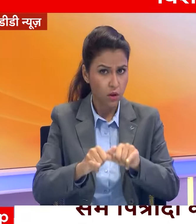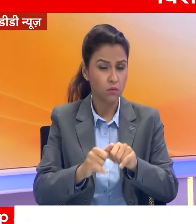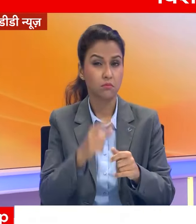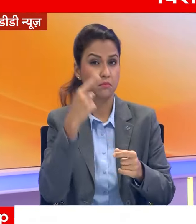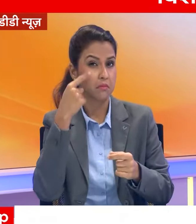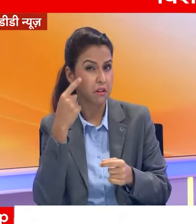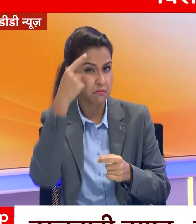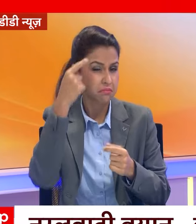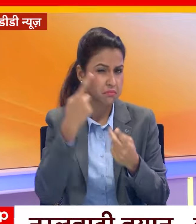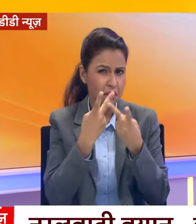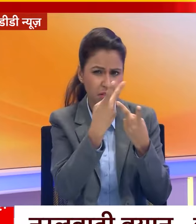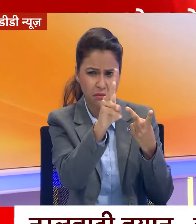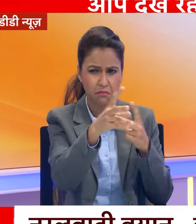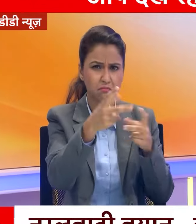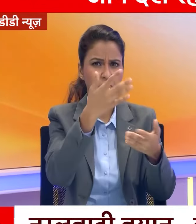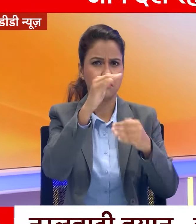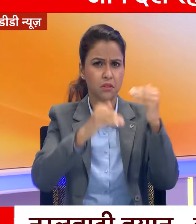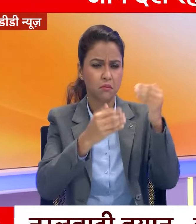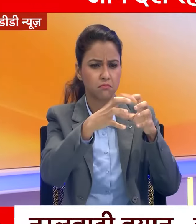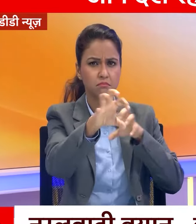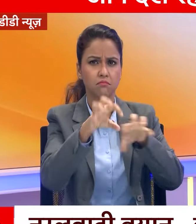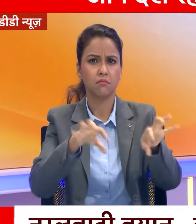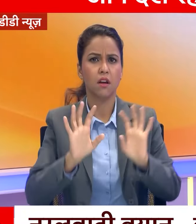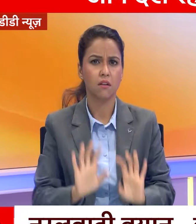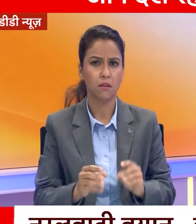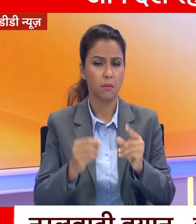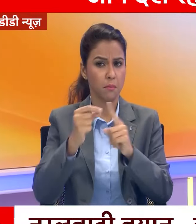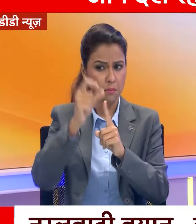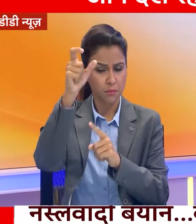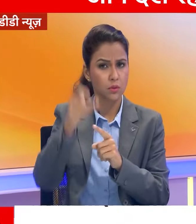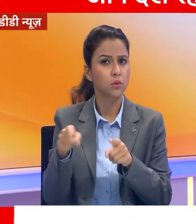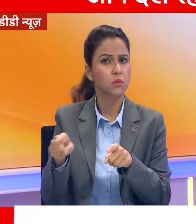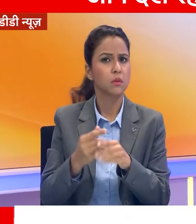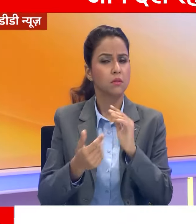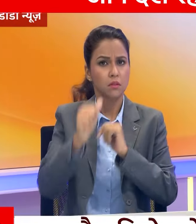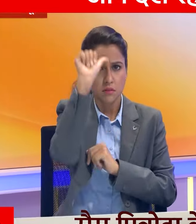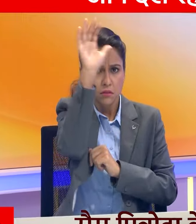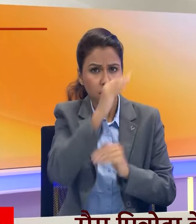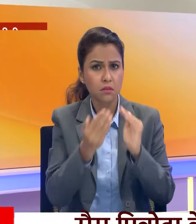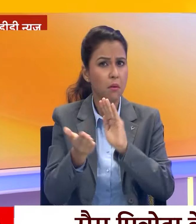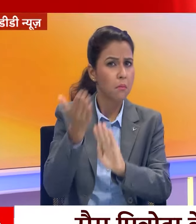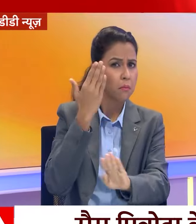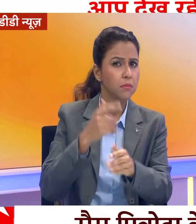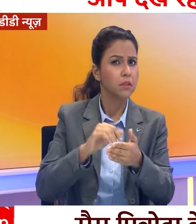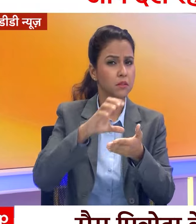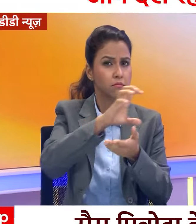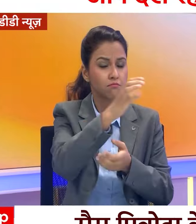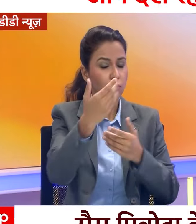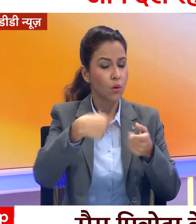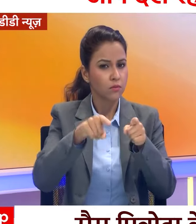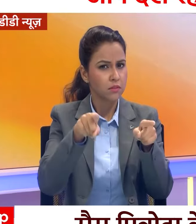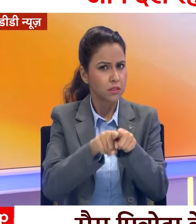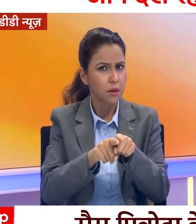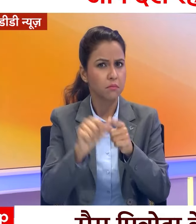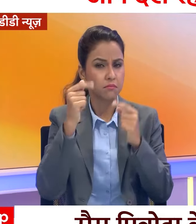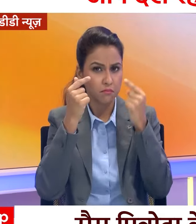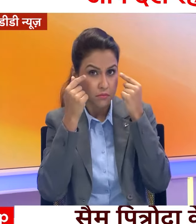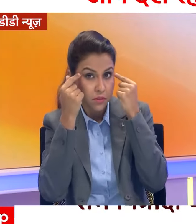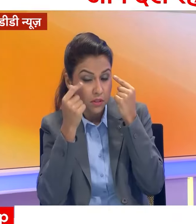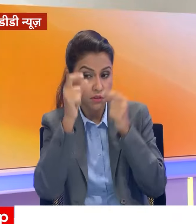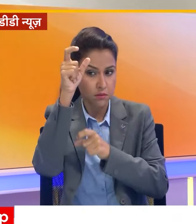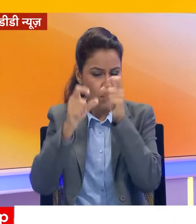रूप के आधार पर अलग-अलग बांट दिया है पित्रोदा ने जहां देश के पूर्वी हिस्से के लोगों की तुलना चीन